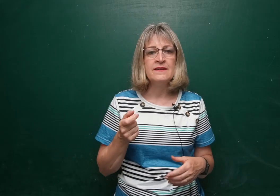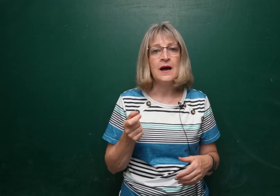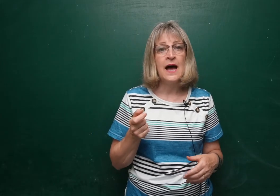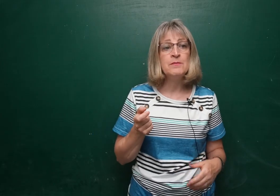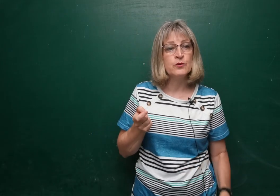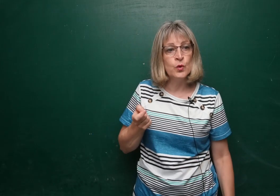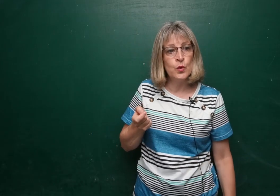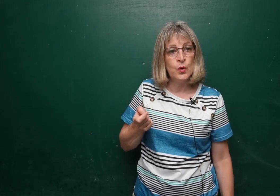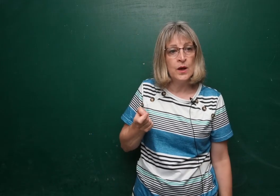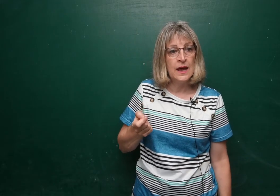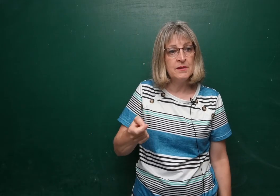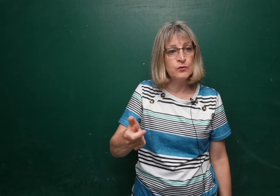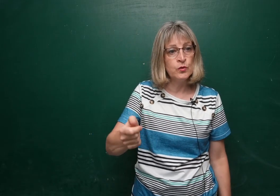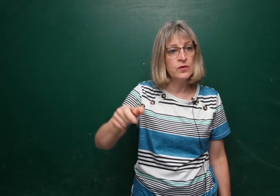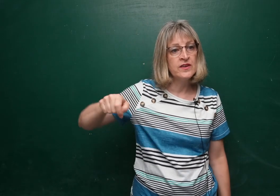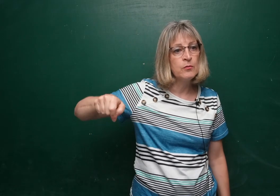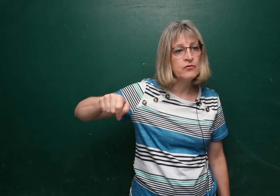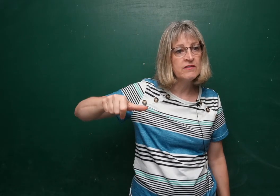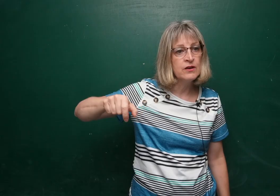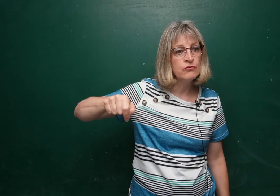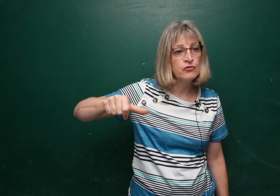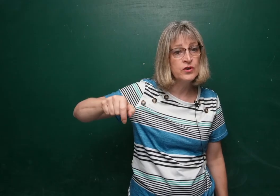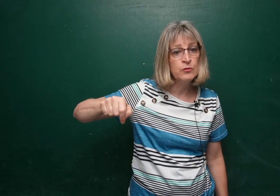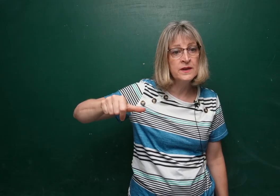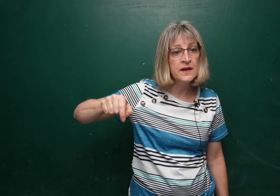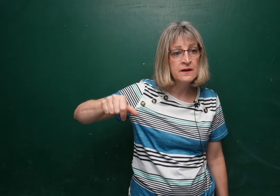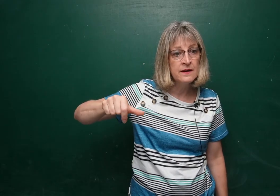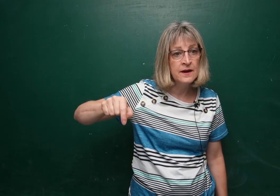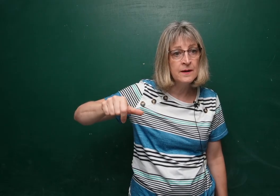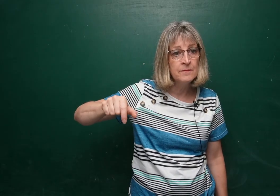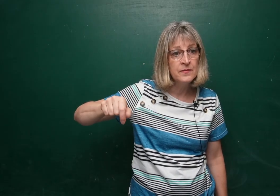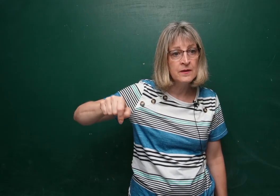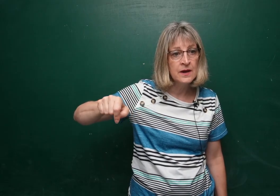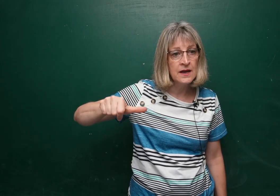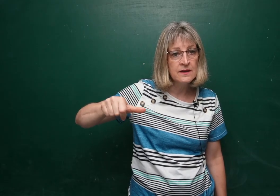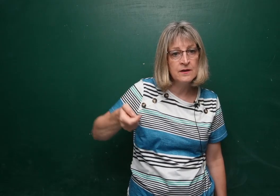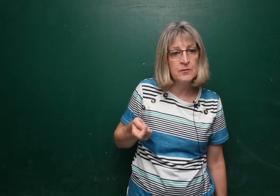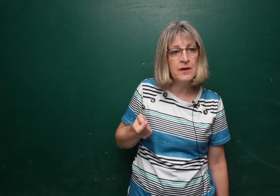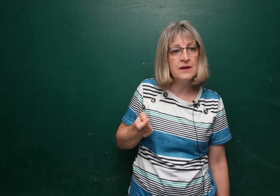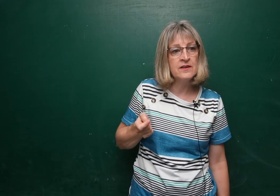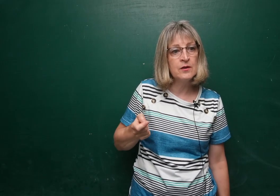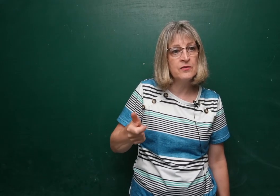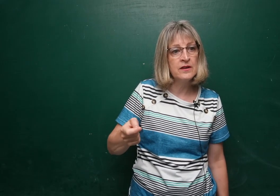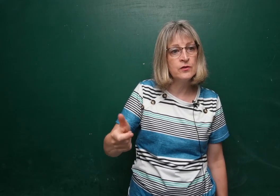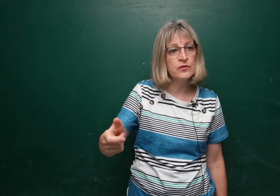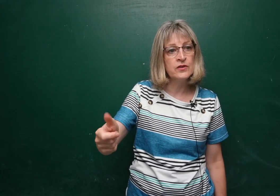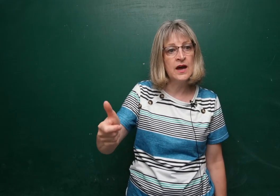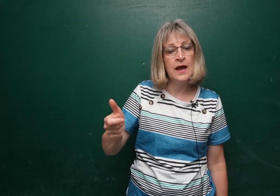à bientôt. À bientôt. C'est comme, vous savez, quand vous jouiez aux billes, hein, clac, comme ça, mais là, c'est comme ça, dans ce sens-là. À